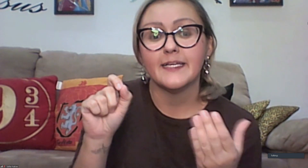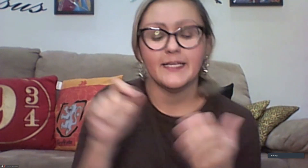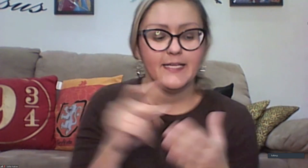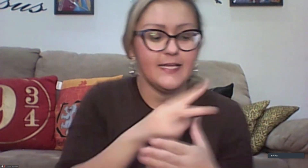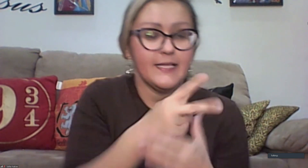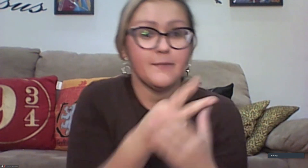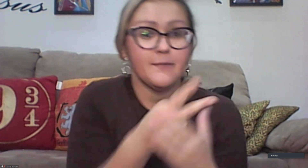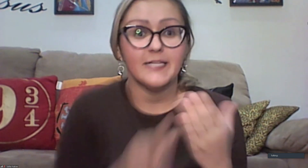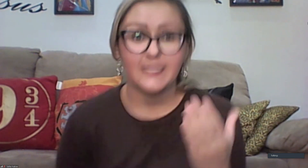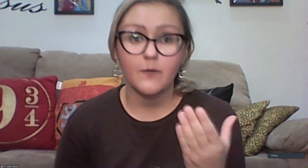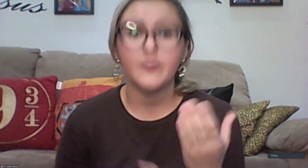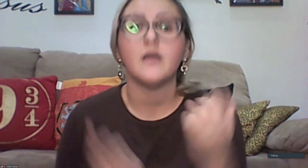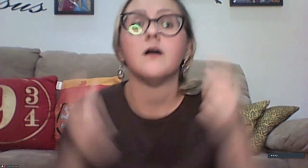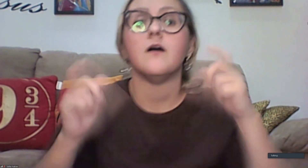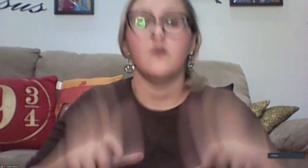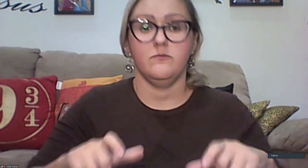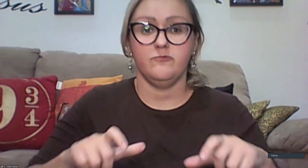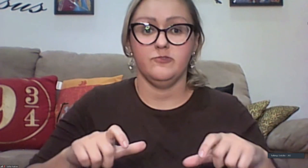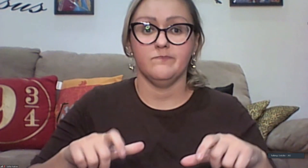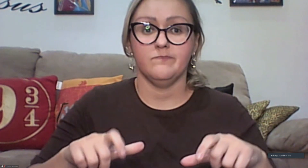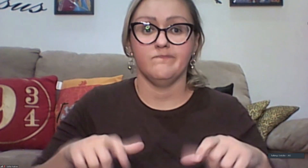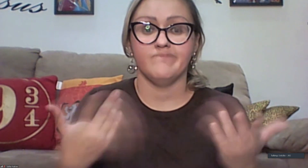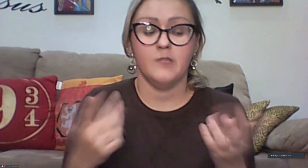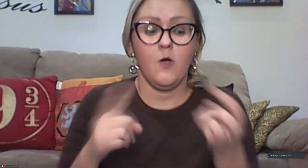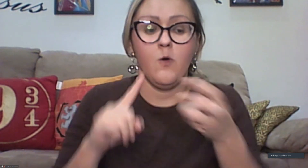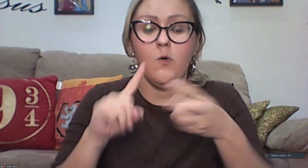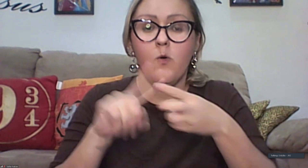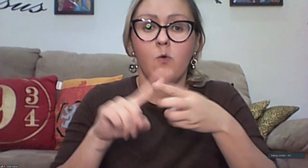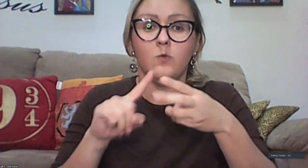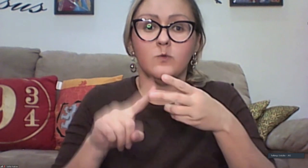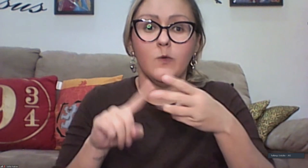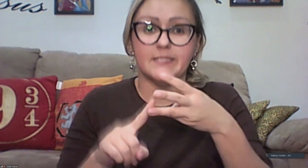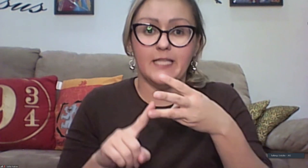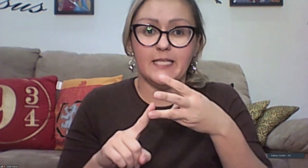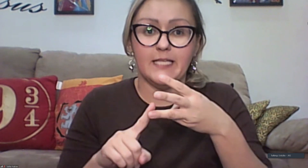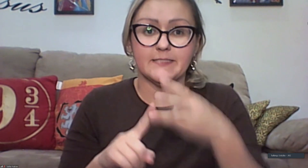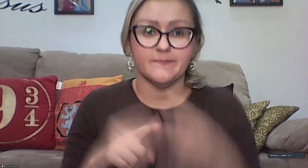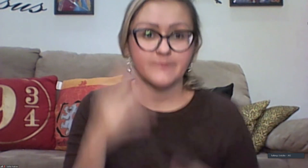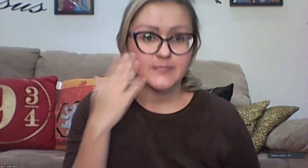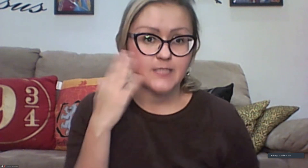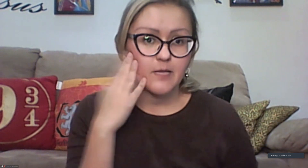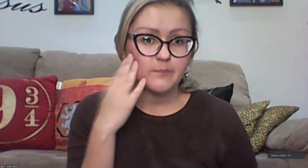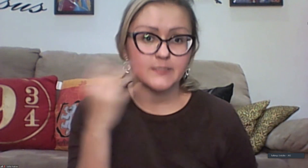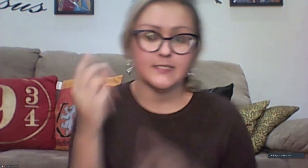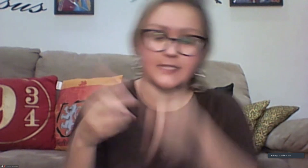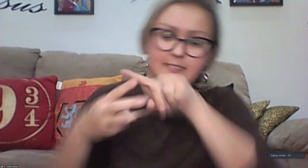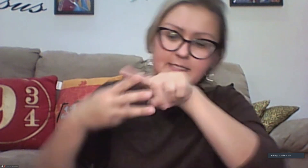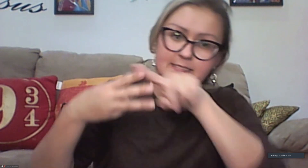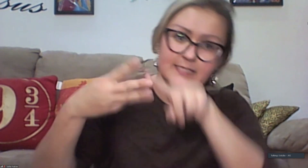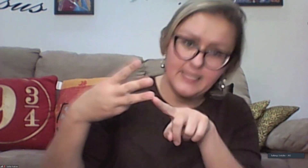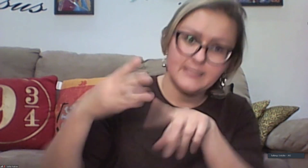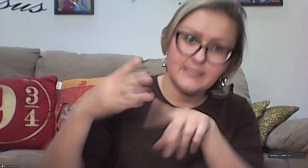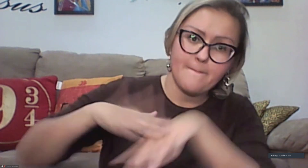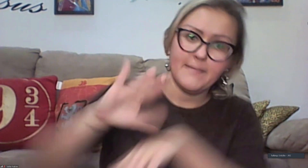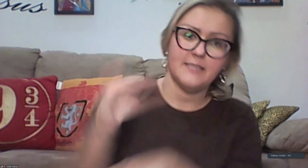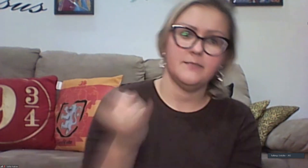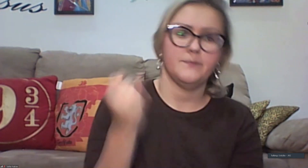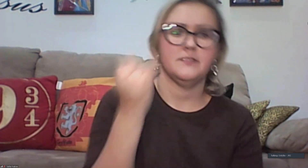O ensino bilíngue, como por exemplo, ele é focado para quem? Para quem ele é, onde a gente